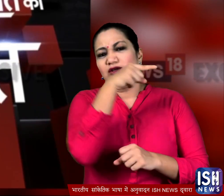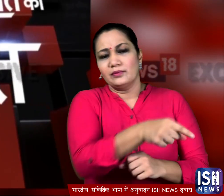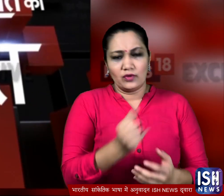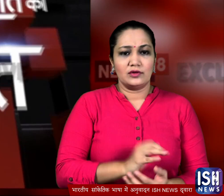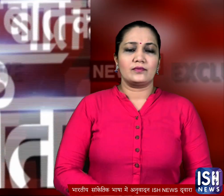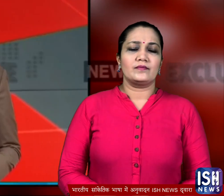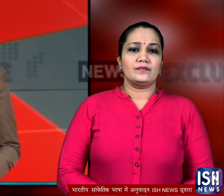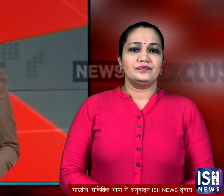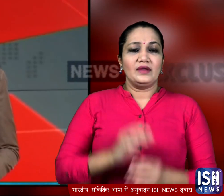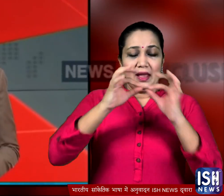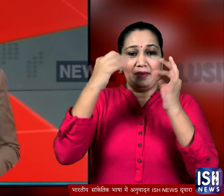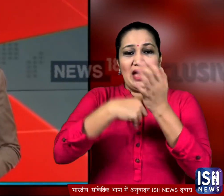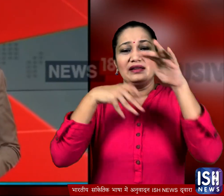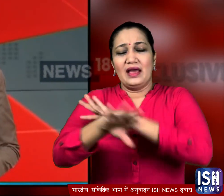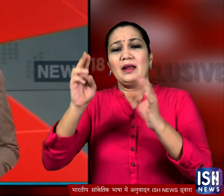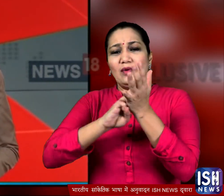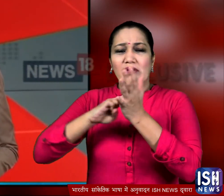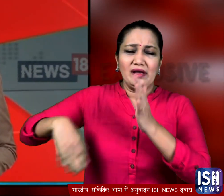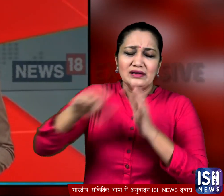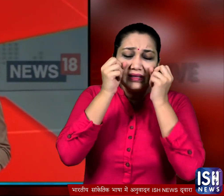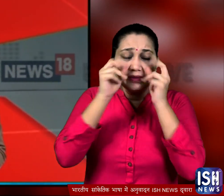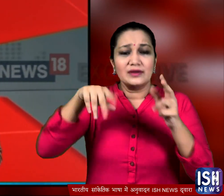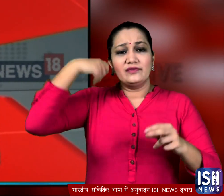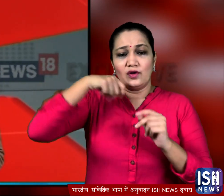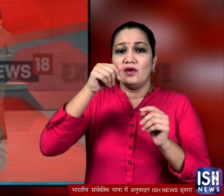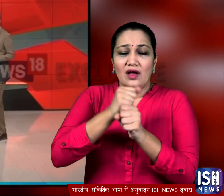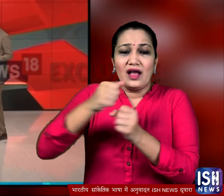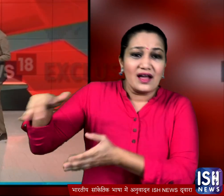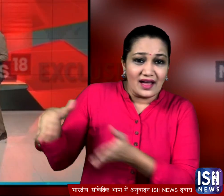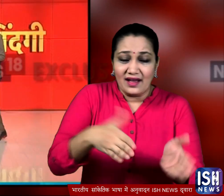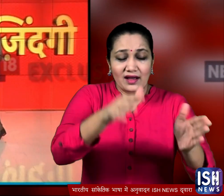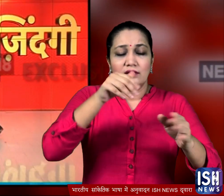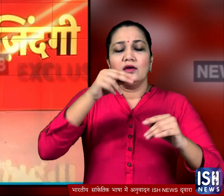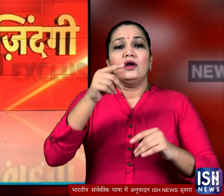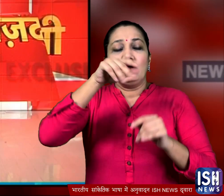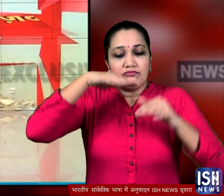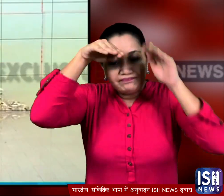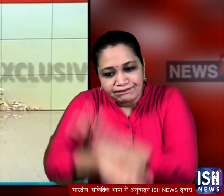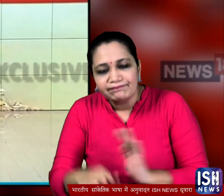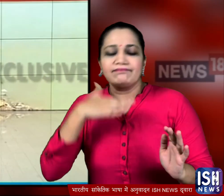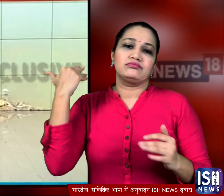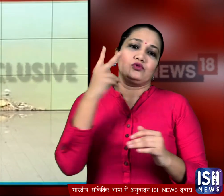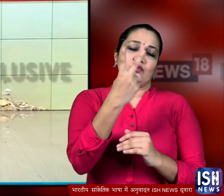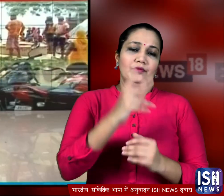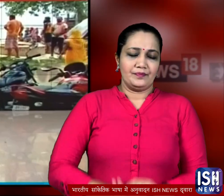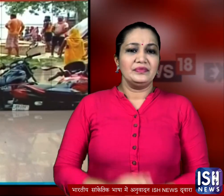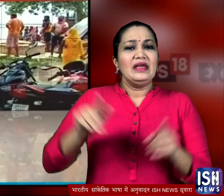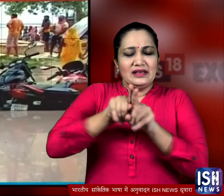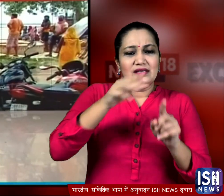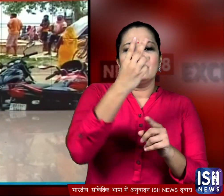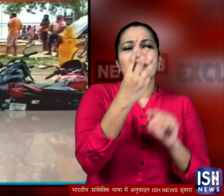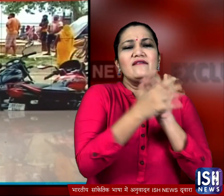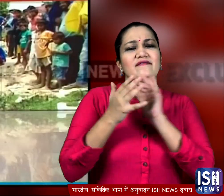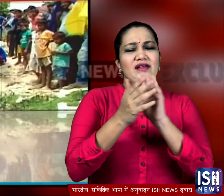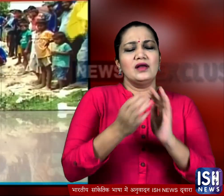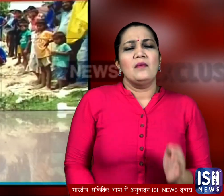थे। बिहार के मुंगेर से हैरान करने वाला एक वीडियो सामने आया। वहां गंगा नदी में डूबने से 2 लोगों की मौत हो गई। बताया गया कि एक ही मोहल्ले के